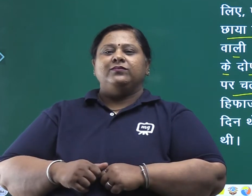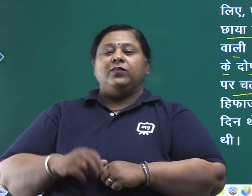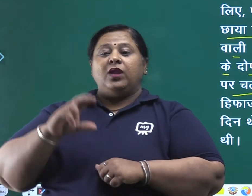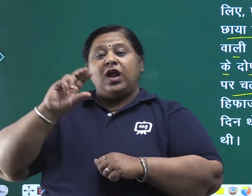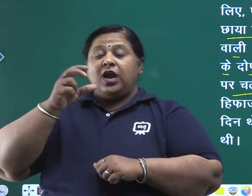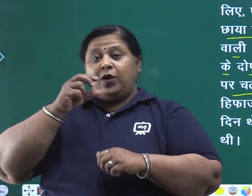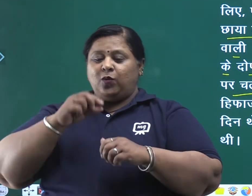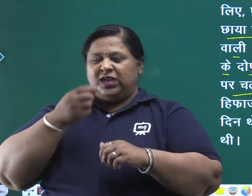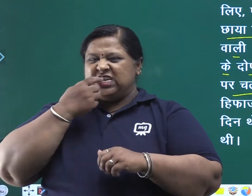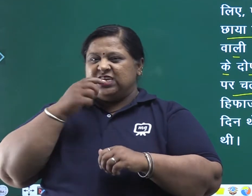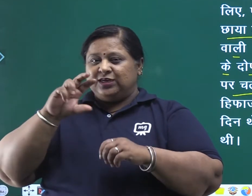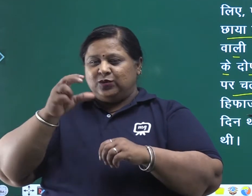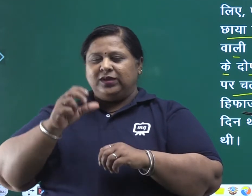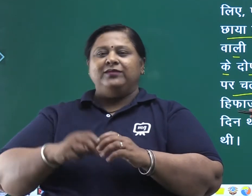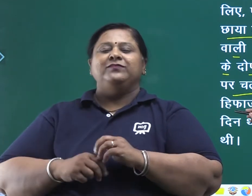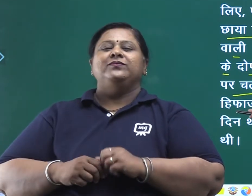अंडों की